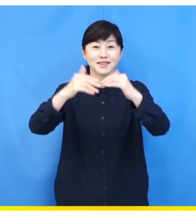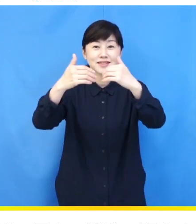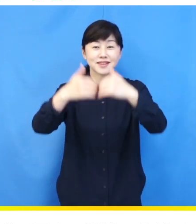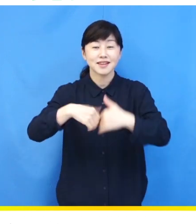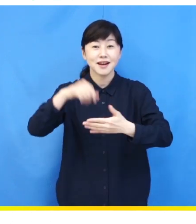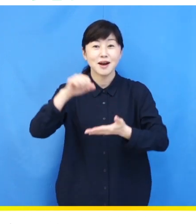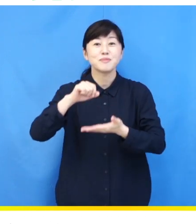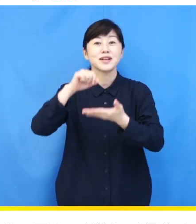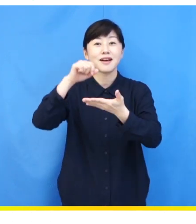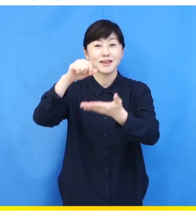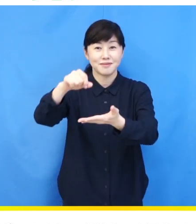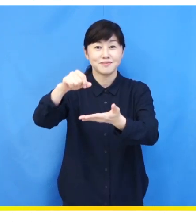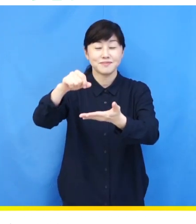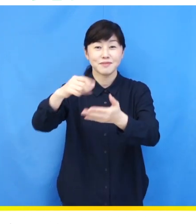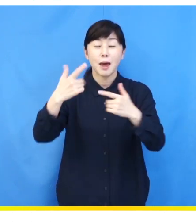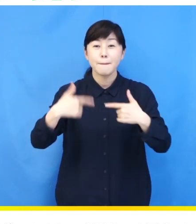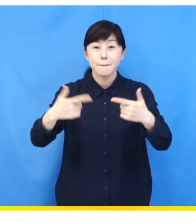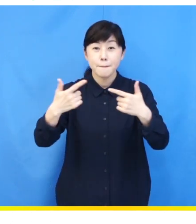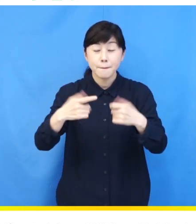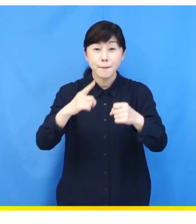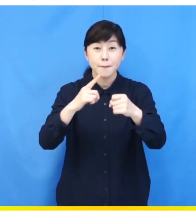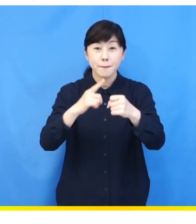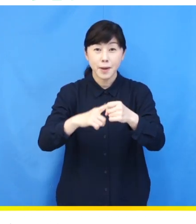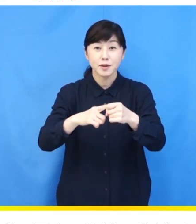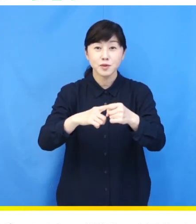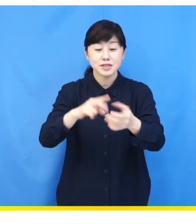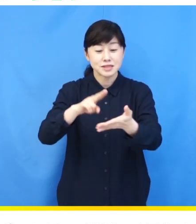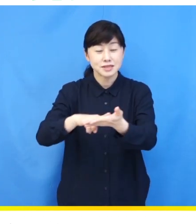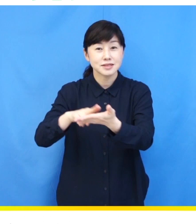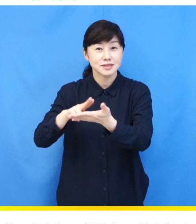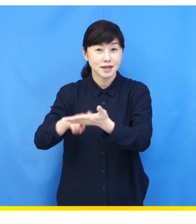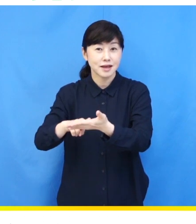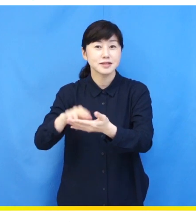て毎年指定しています